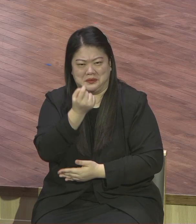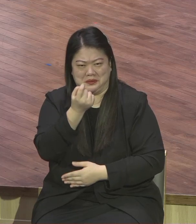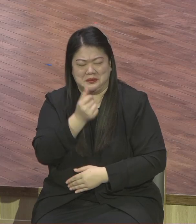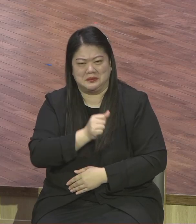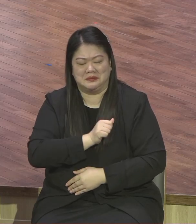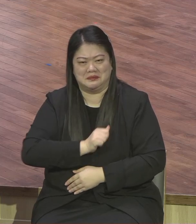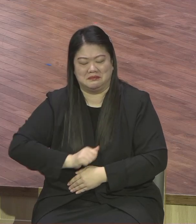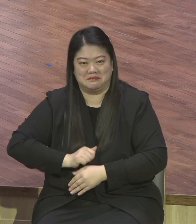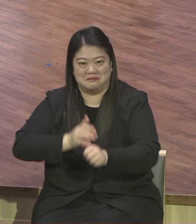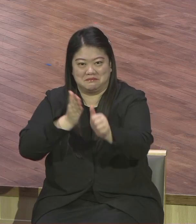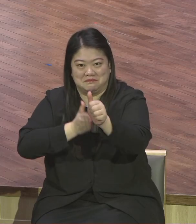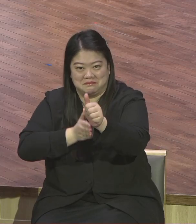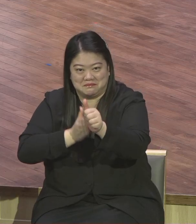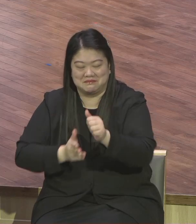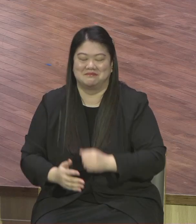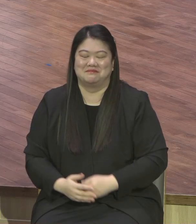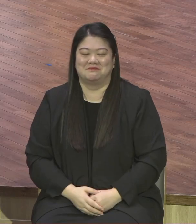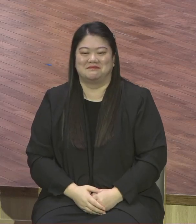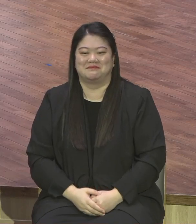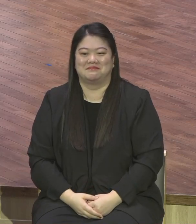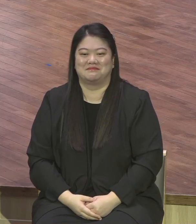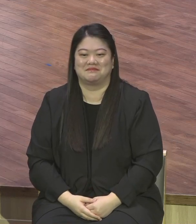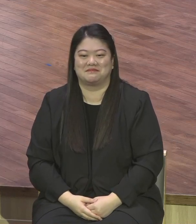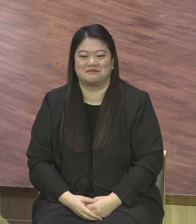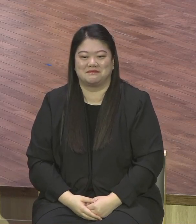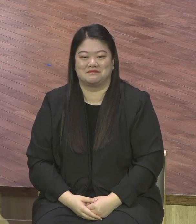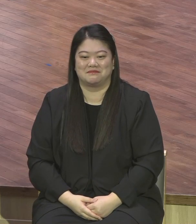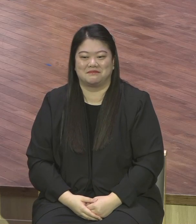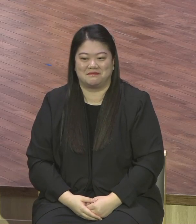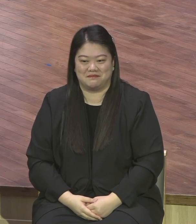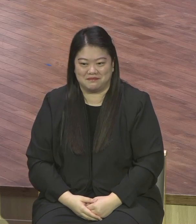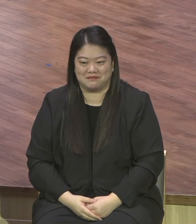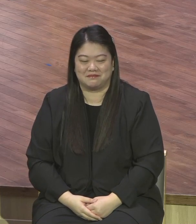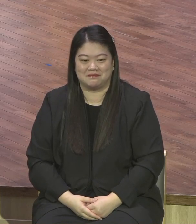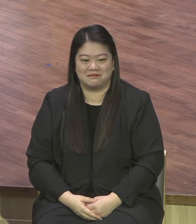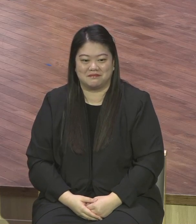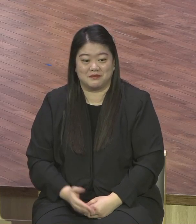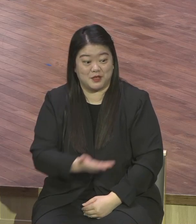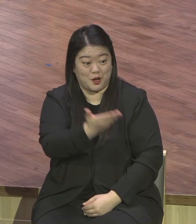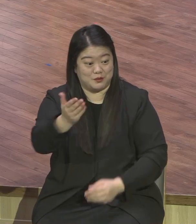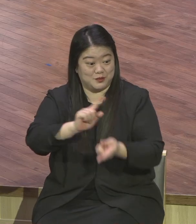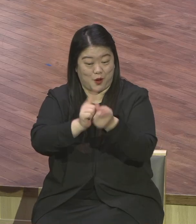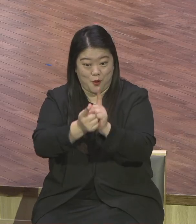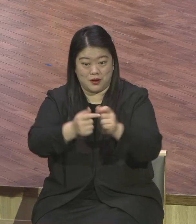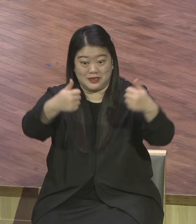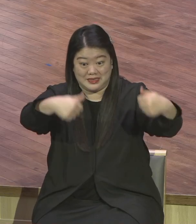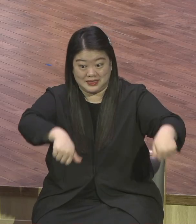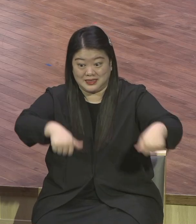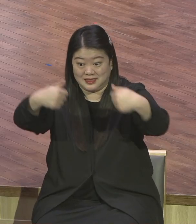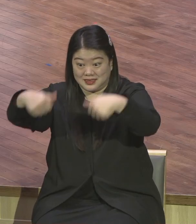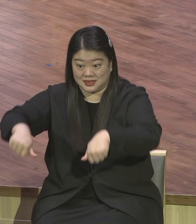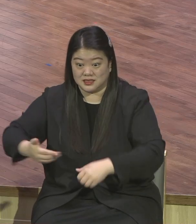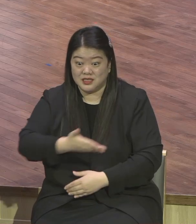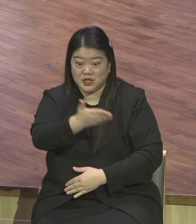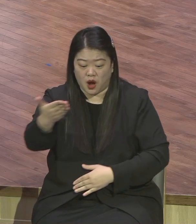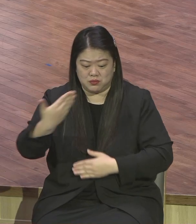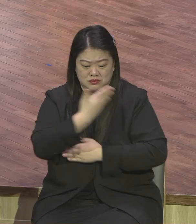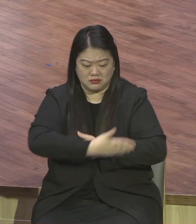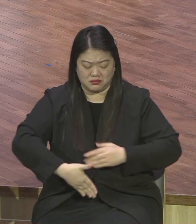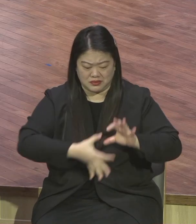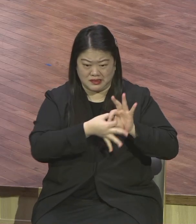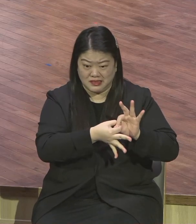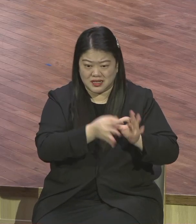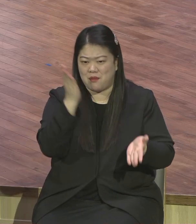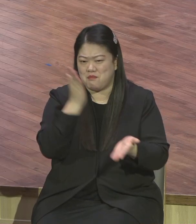성도들 또 우리 해외 성도들 우리 다 같이 서로 인사합시다. 성도님은 육의 사람이 아니라 영의